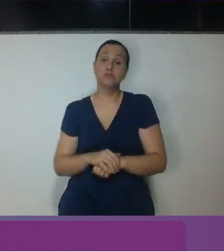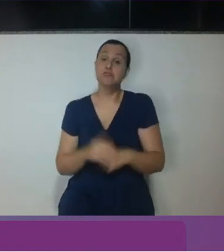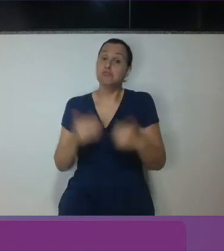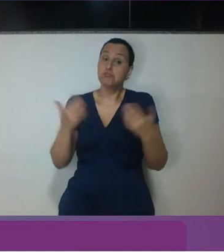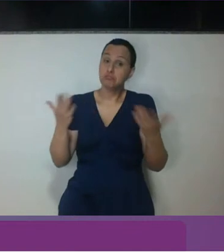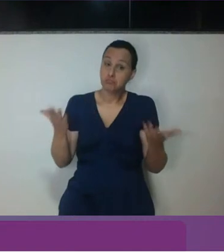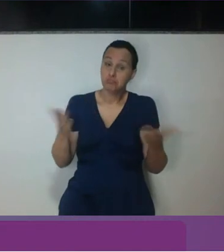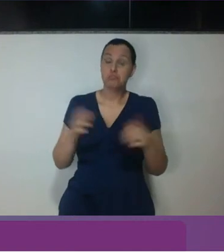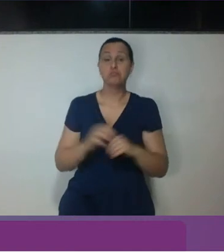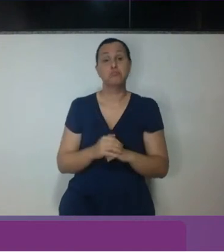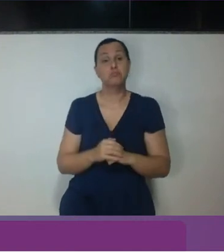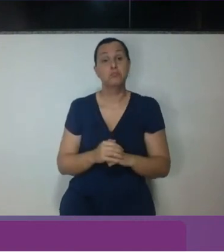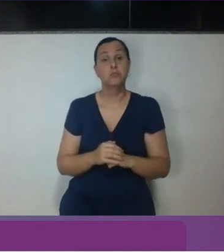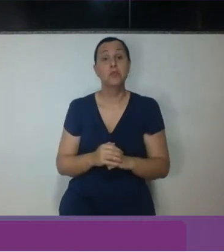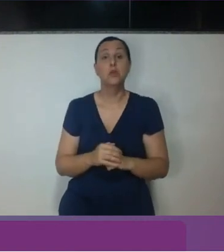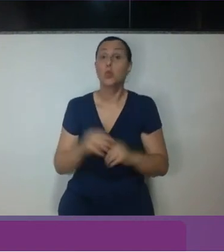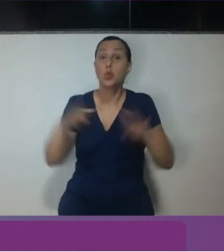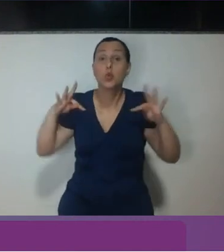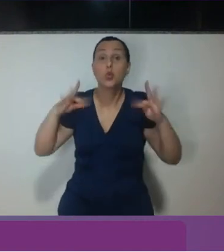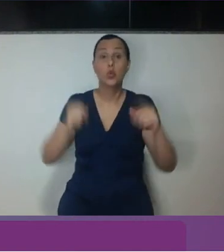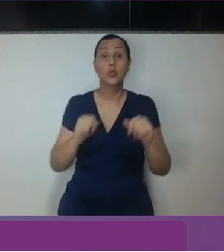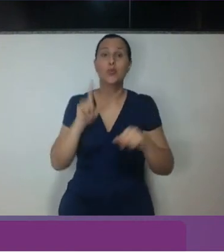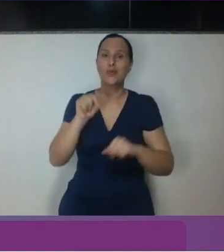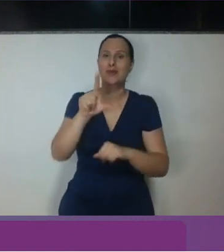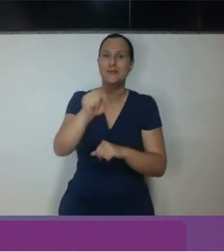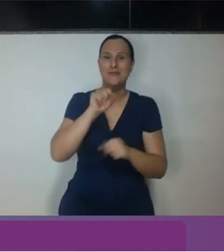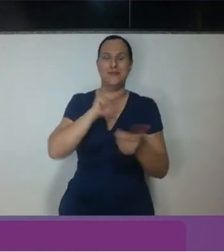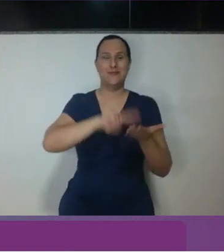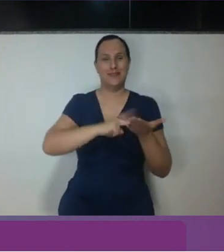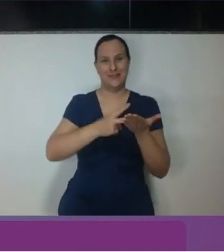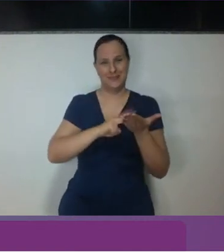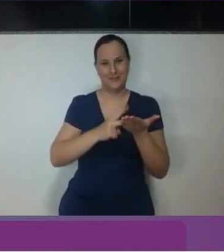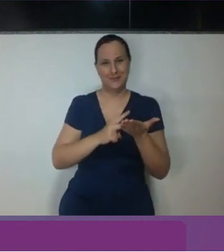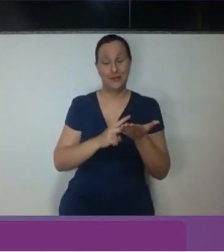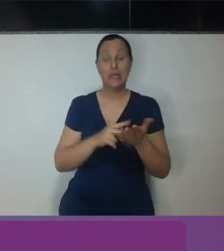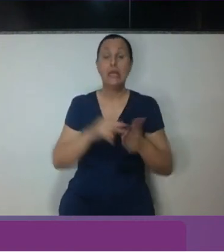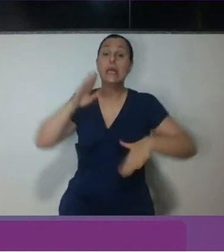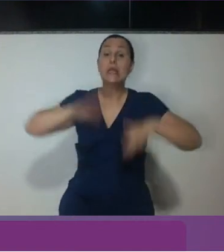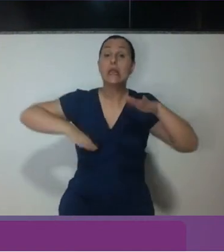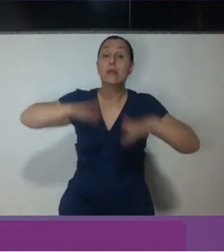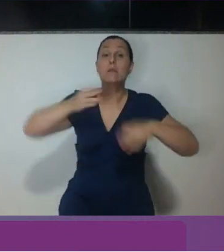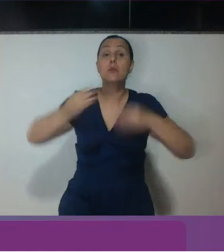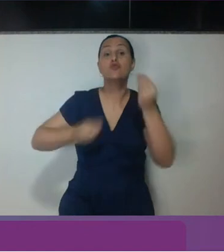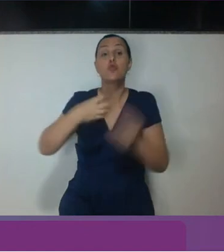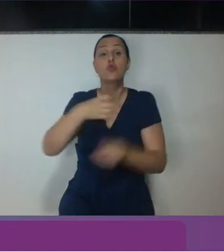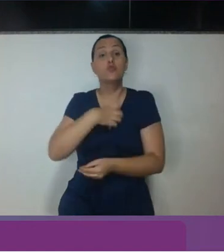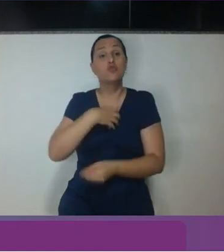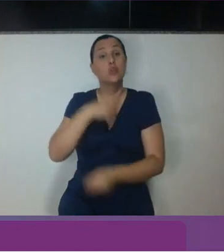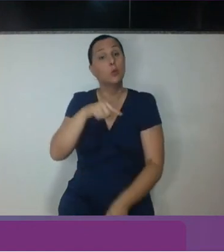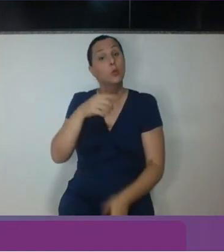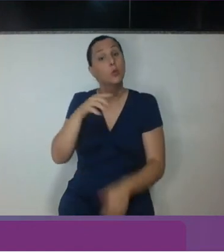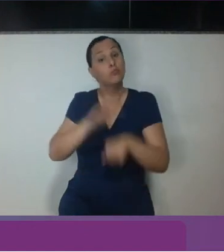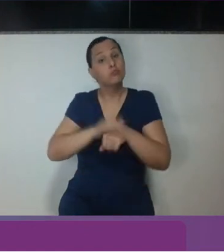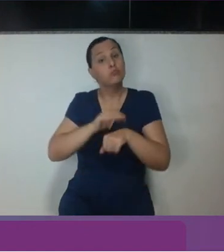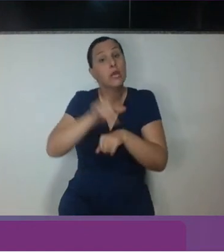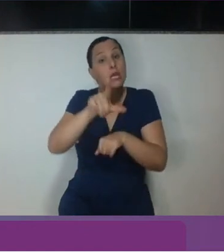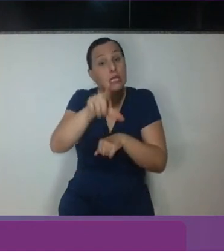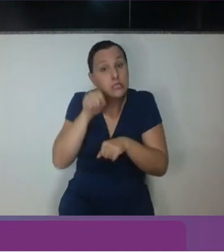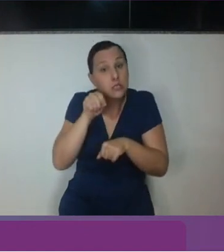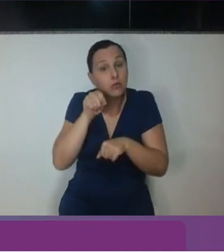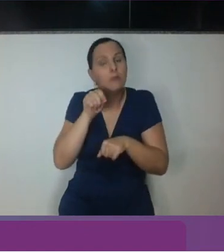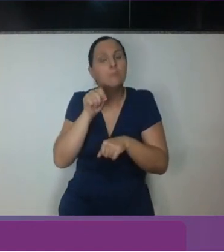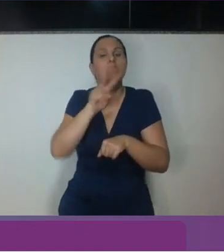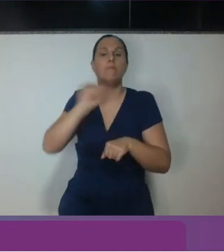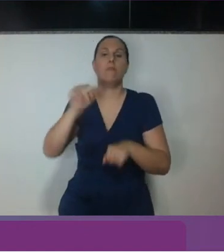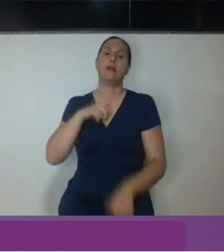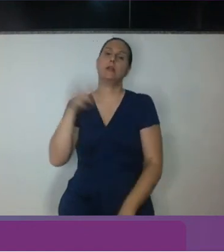escolha tradutória que você faz vai dar um efeito diferente na frase. Vai ter um resultado diferente nessa